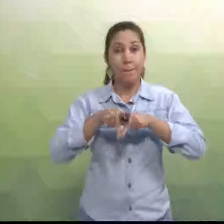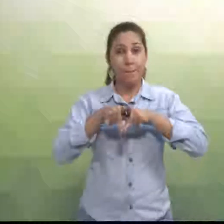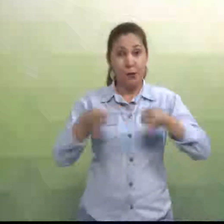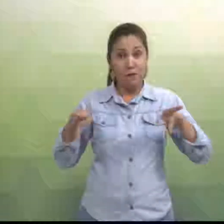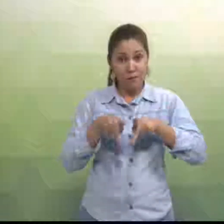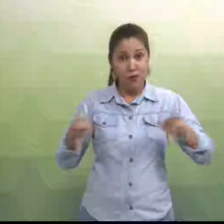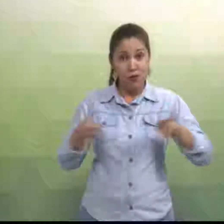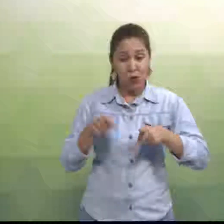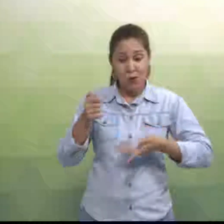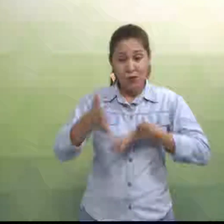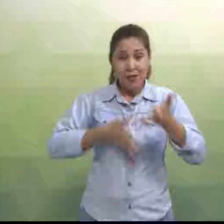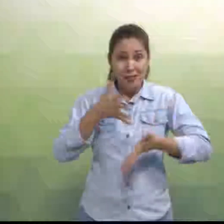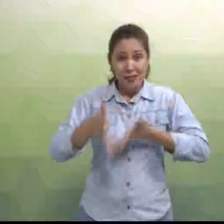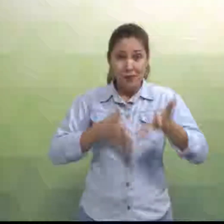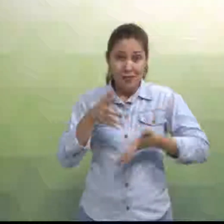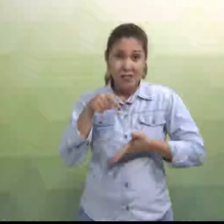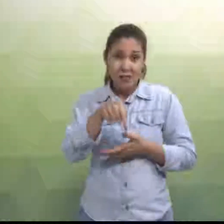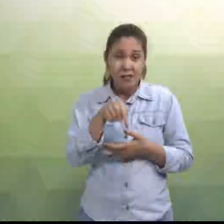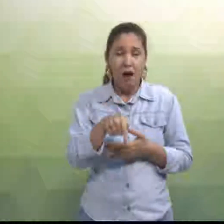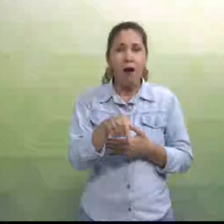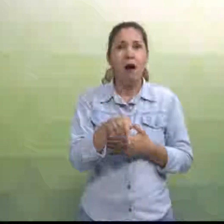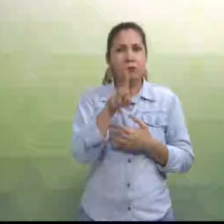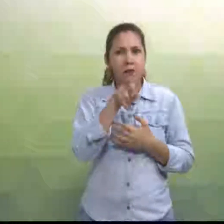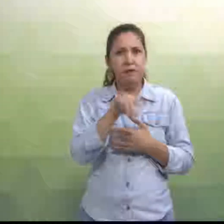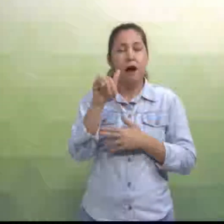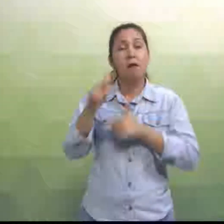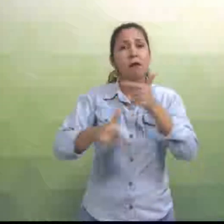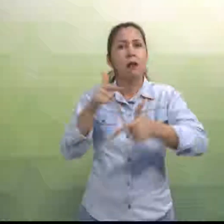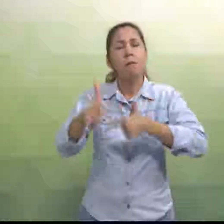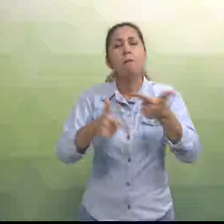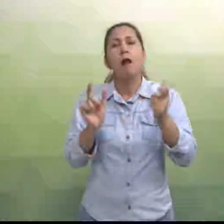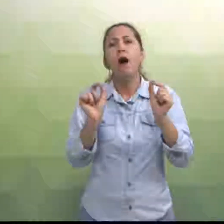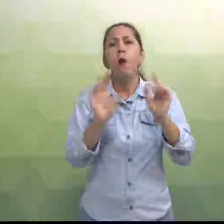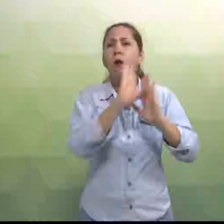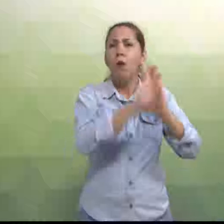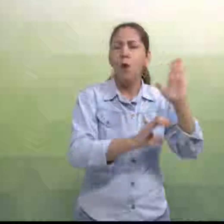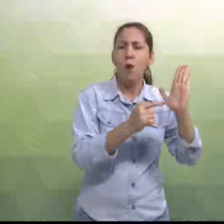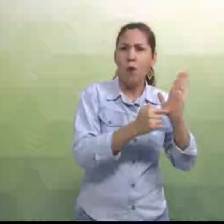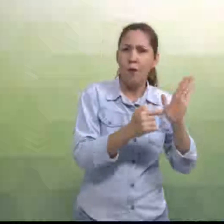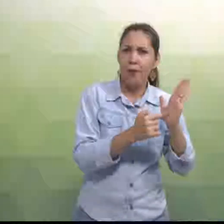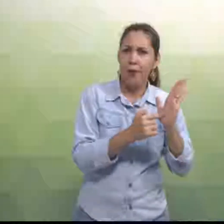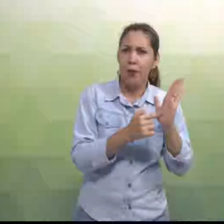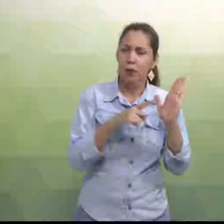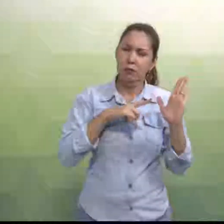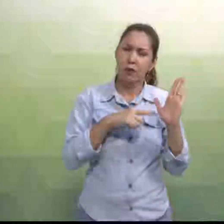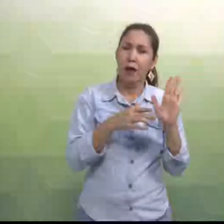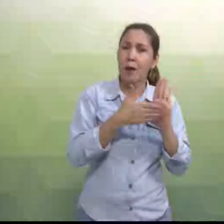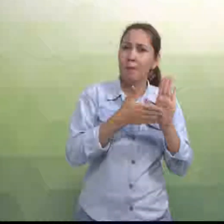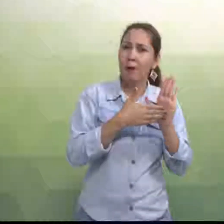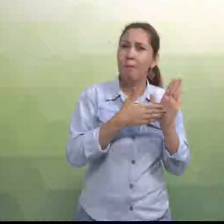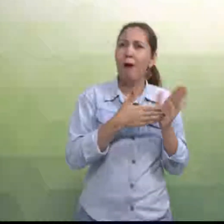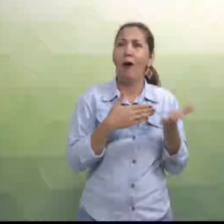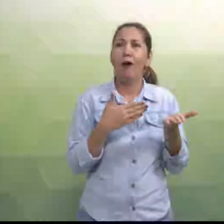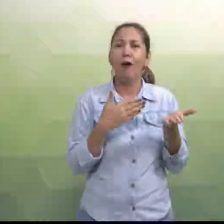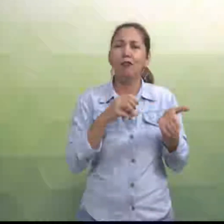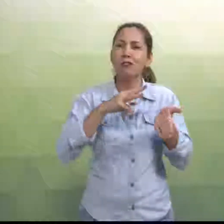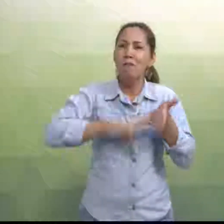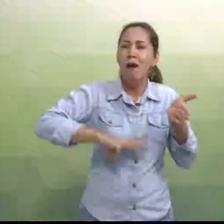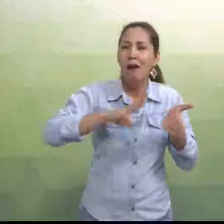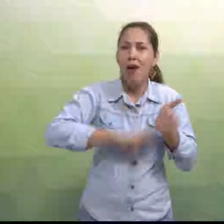O professor de língua de sinais, ele vai desenvolver o seu trabalho de acordo com a proposta do currículo. Então,